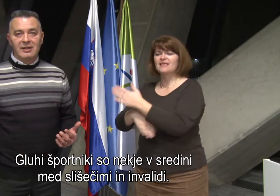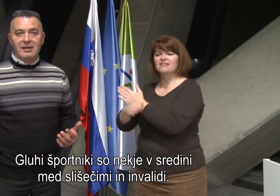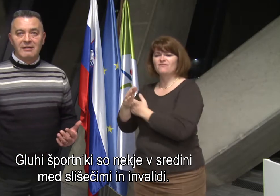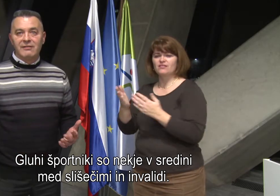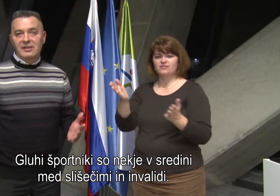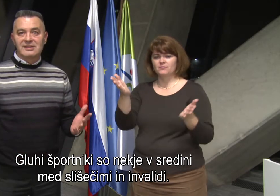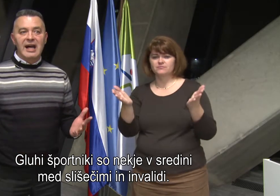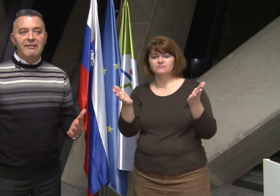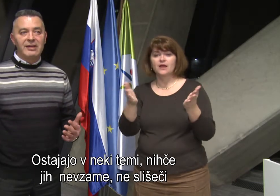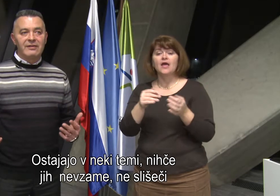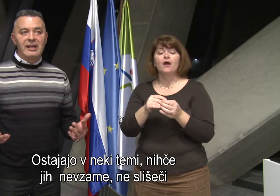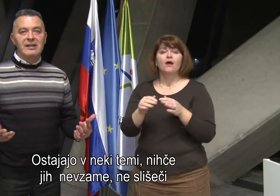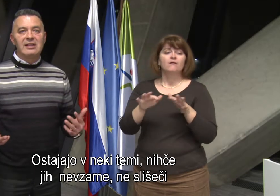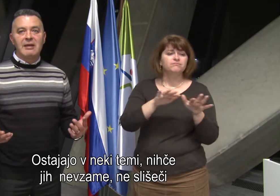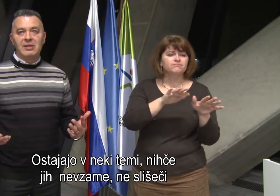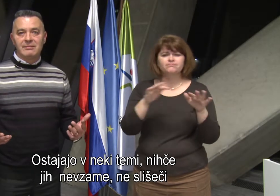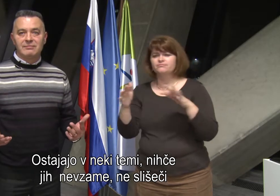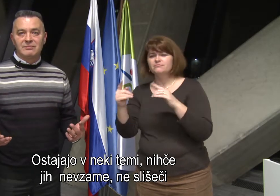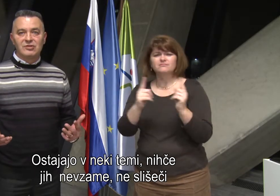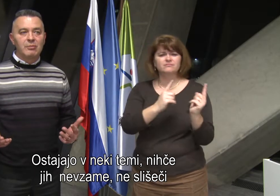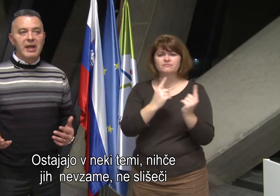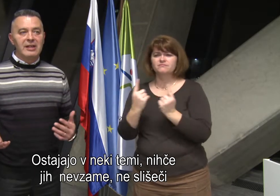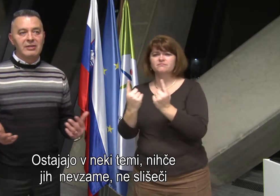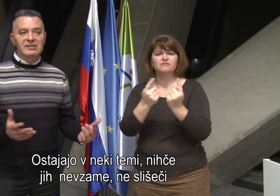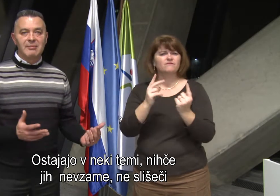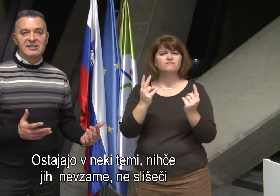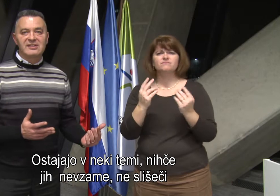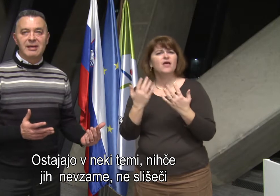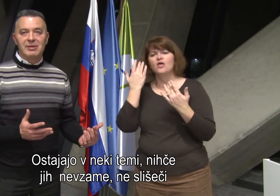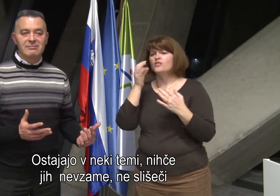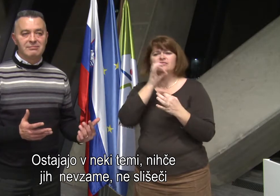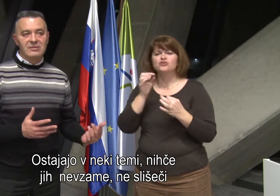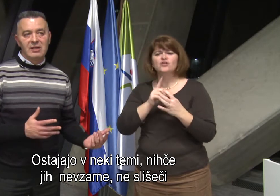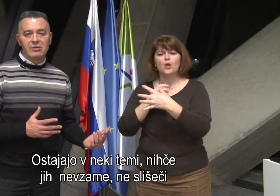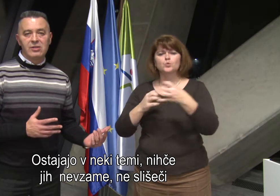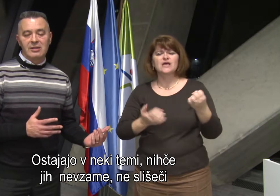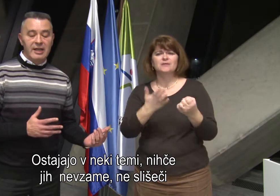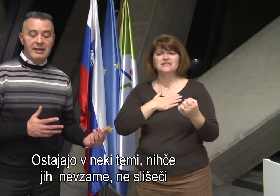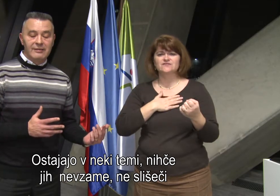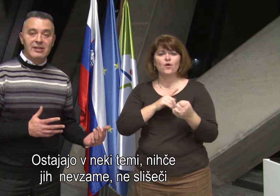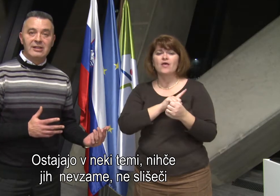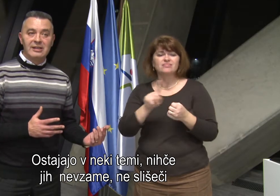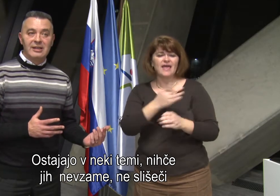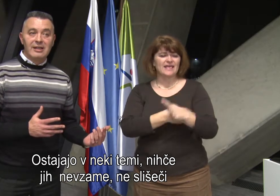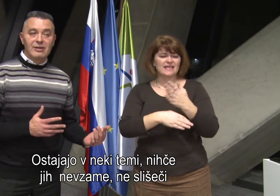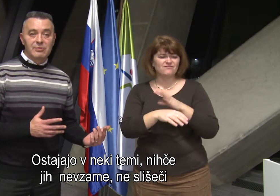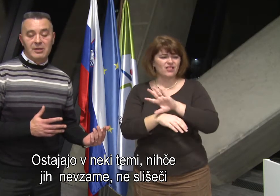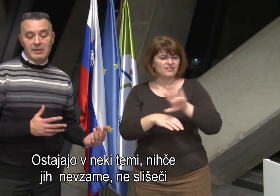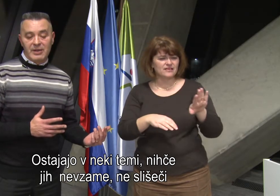invalidnimi. Tavajo v eni temi, noben jih ne vzame za sebe. Ne